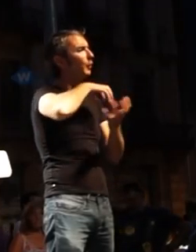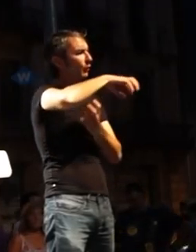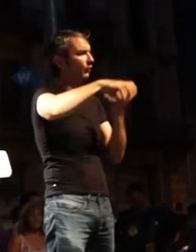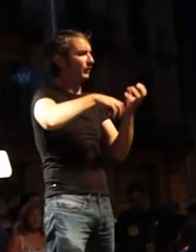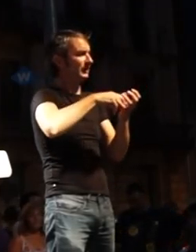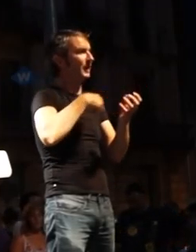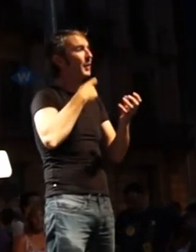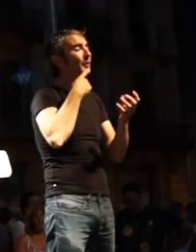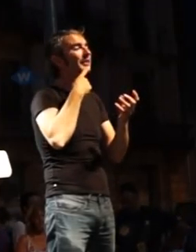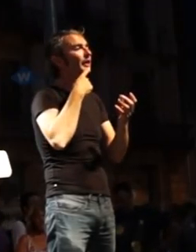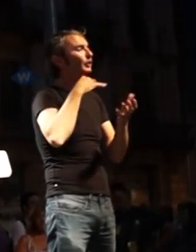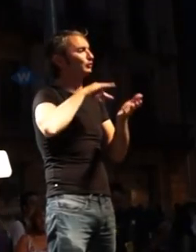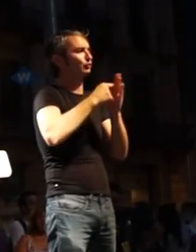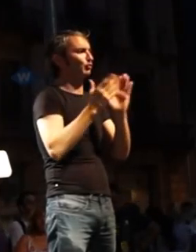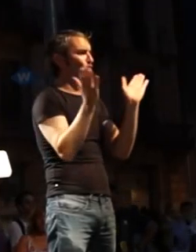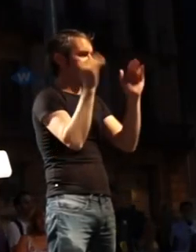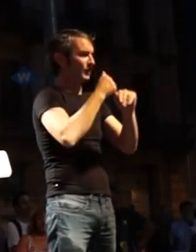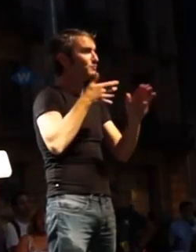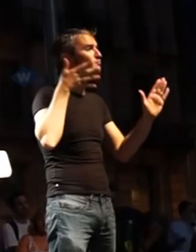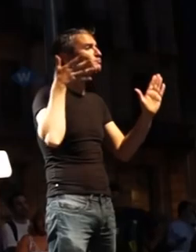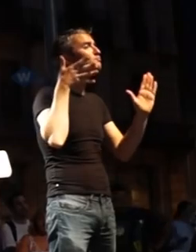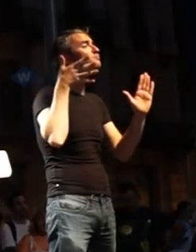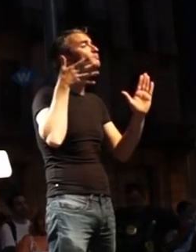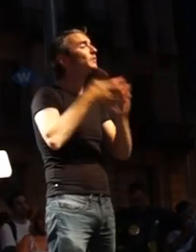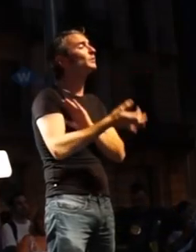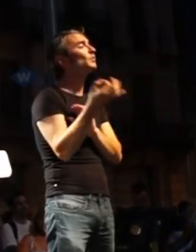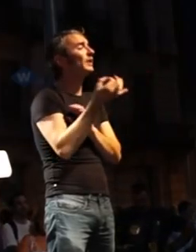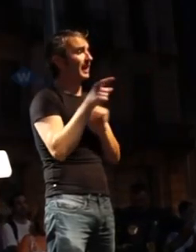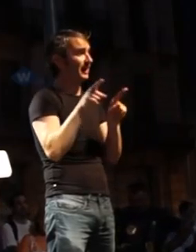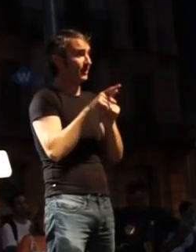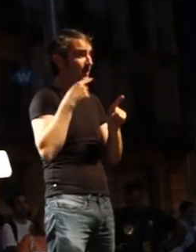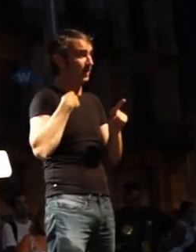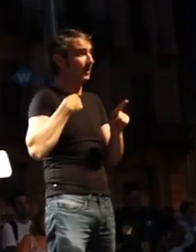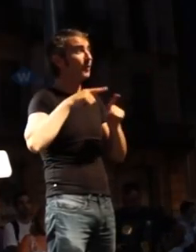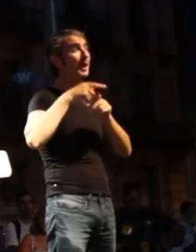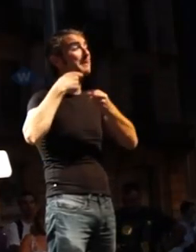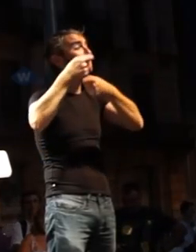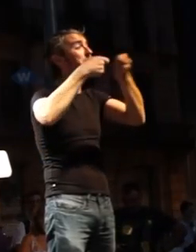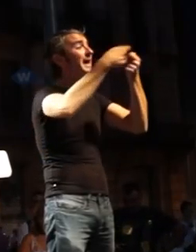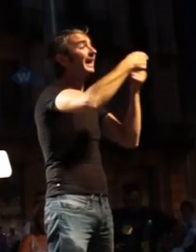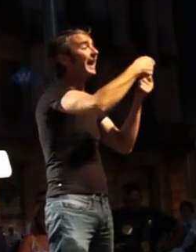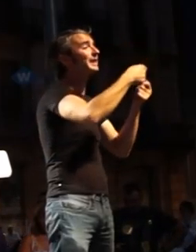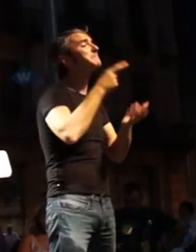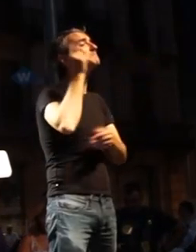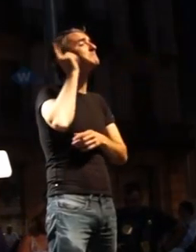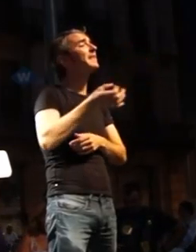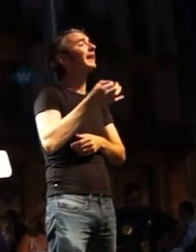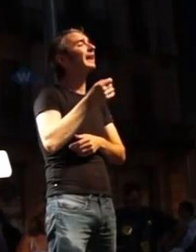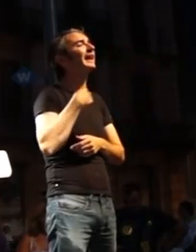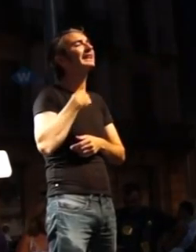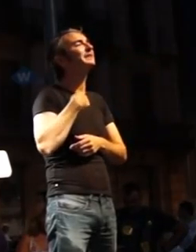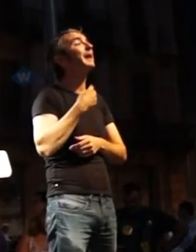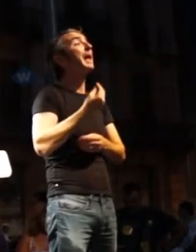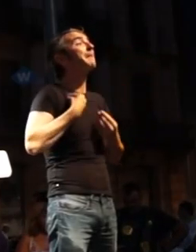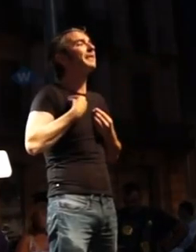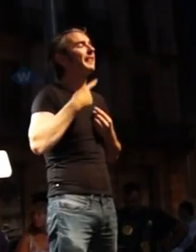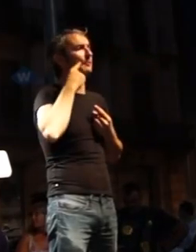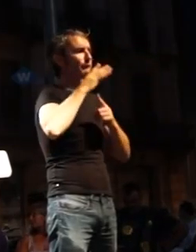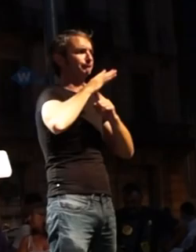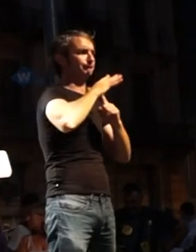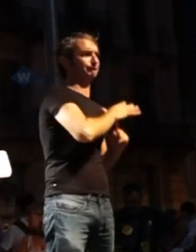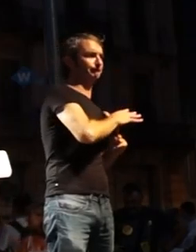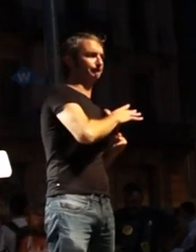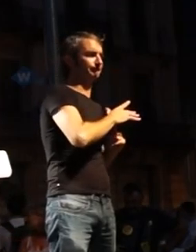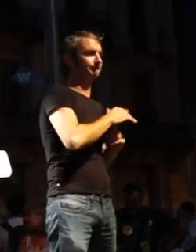tant, irresoluble. Perquè sota la preeminència i sota el predomini dels mercats, la vida sempre estarà sota amenaça.